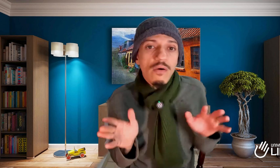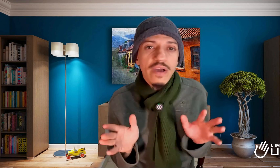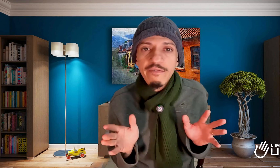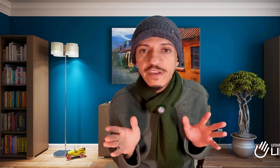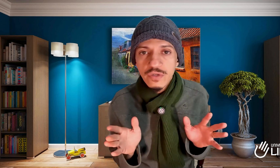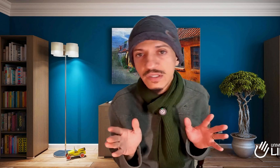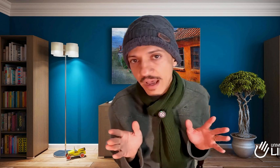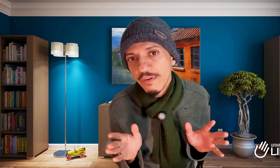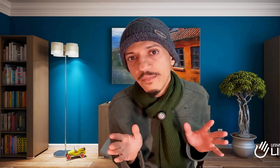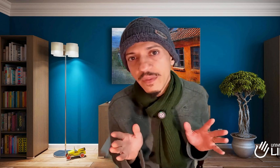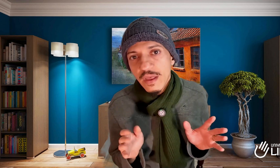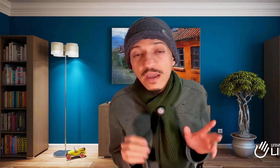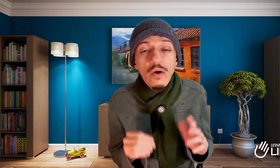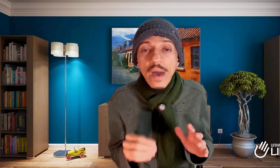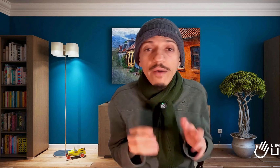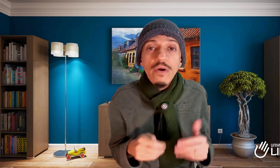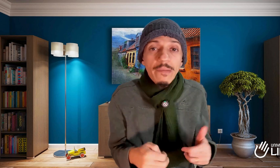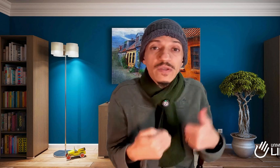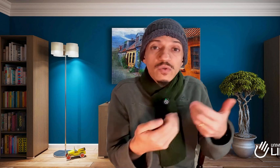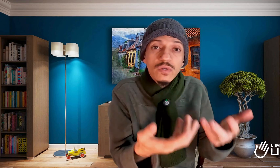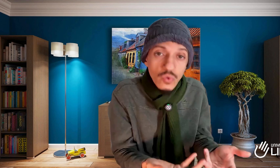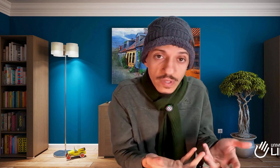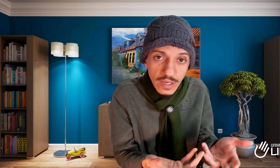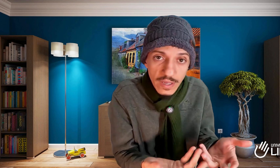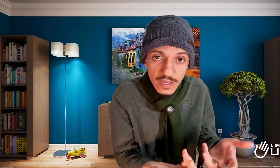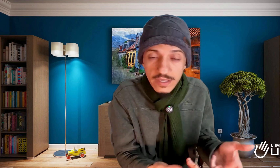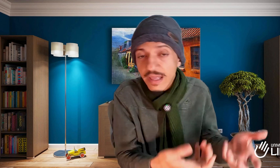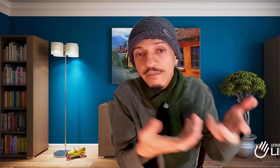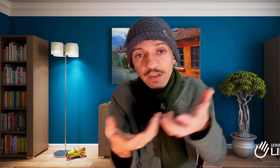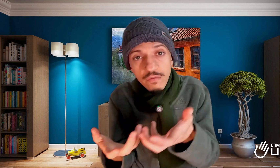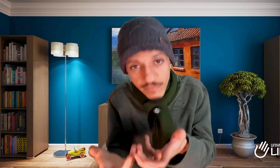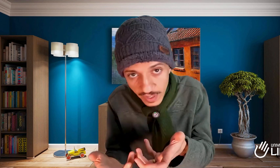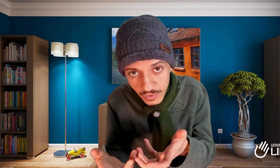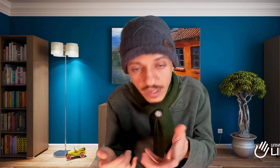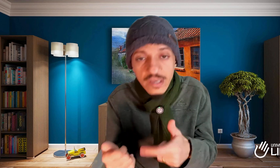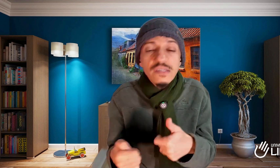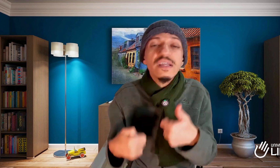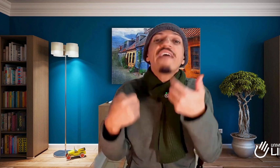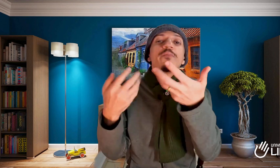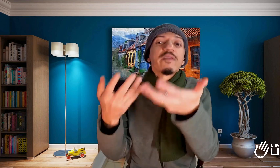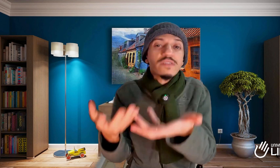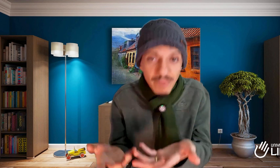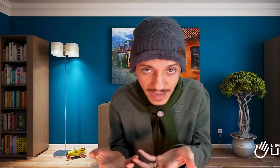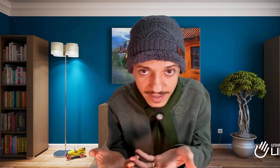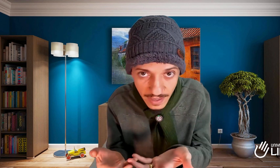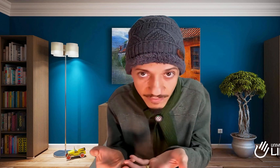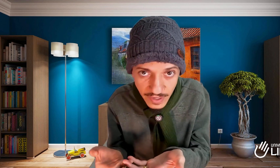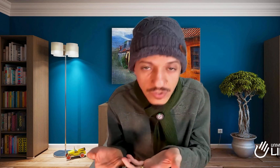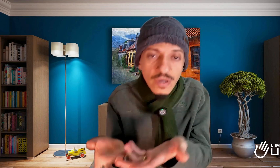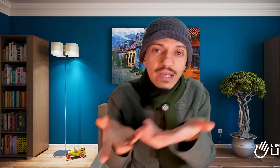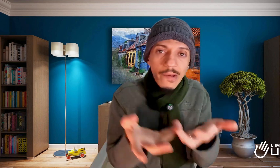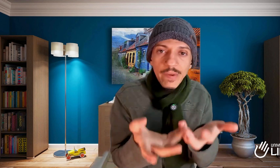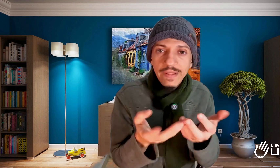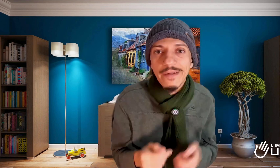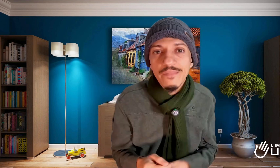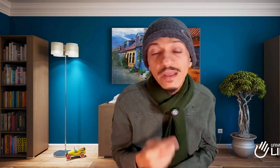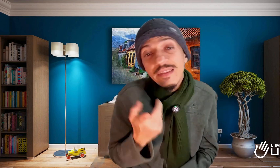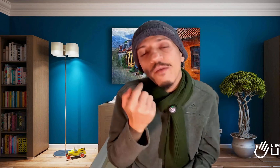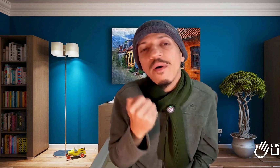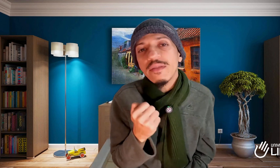vídeo que serve. E não é qualquer pessoa surda que tenha feito um vídeo que serve para você pegar aquele vídeo e aprender. E tem uma outra